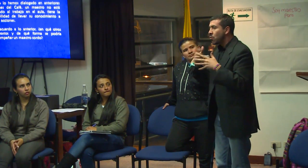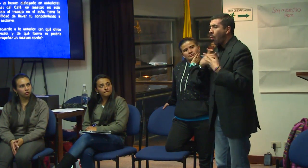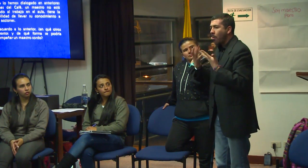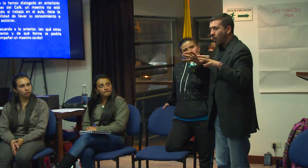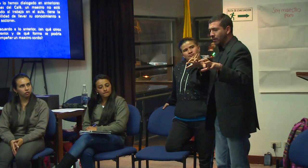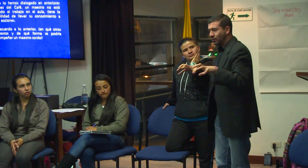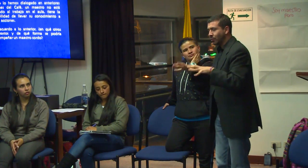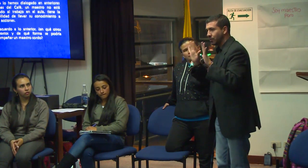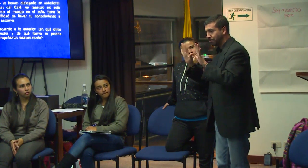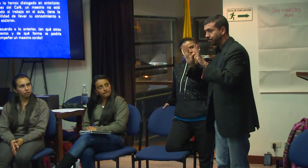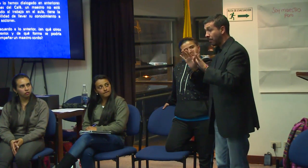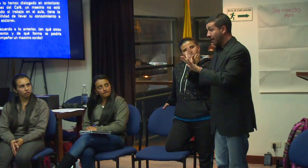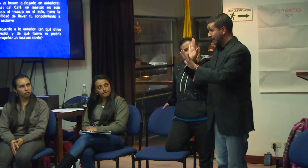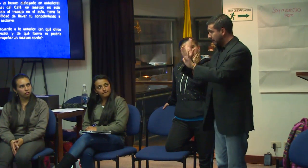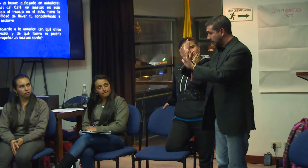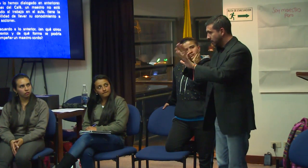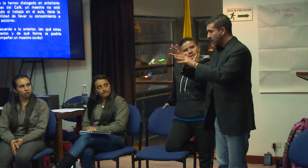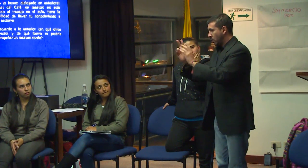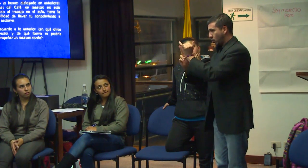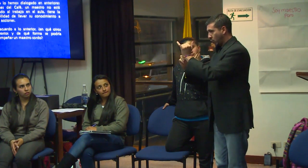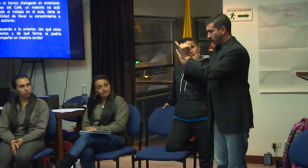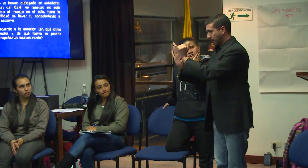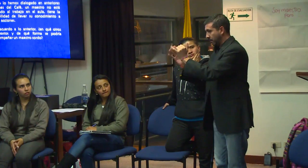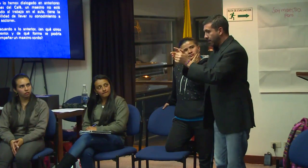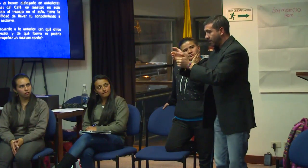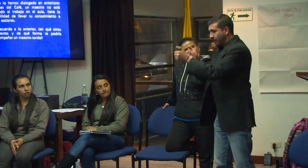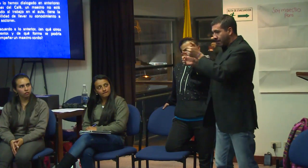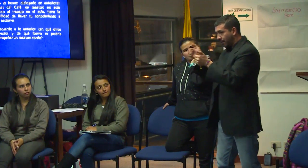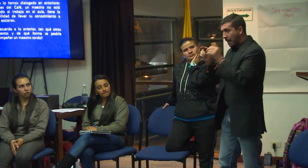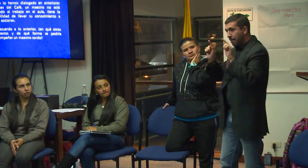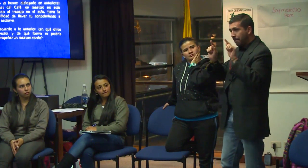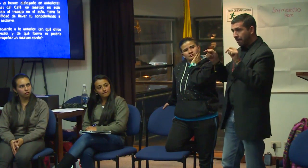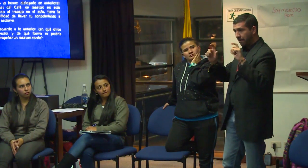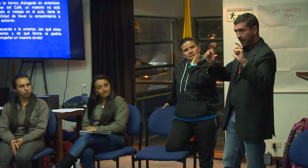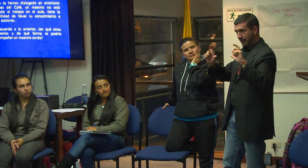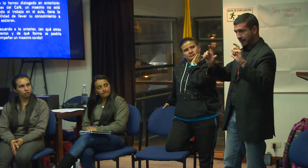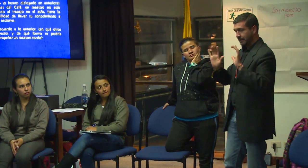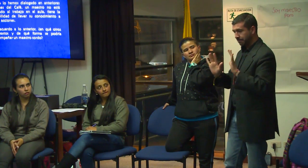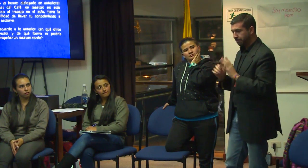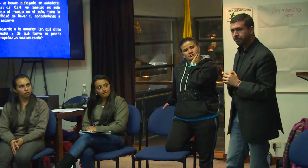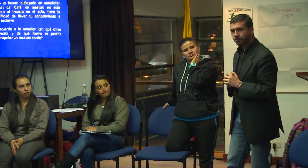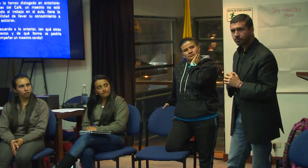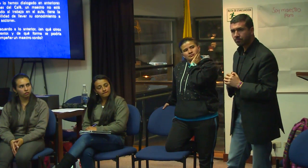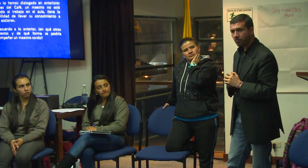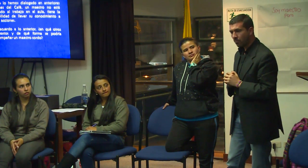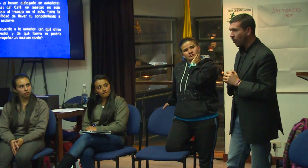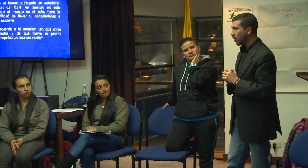en YouTube han salido algunas cosas,